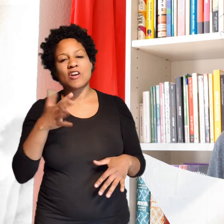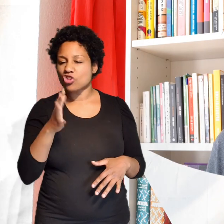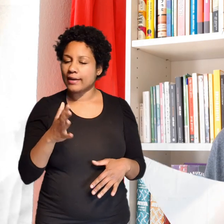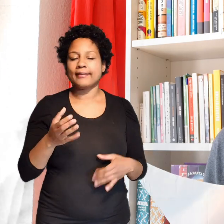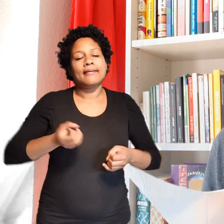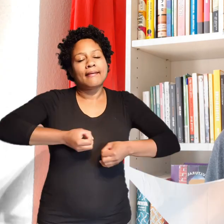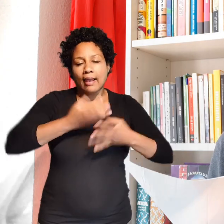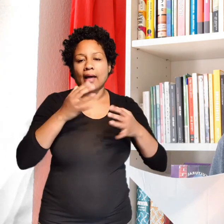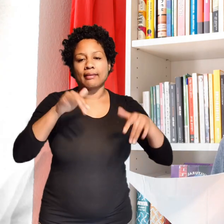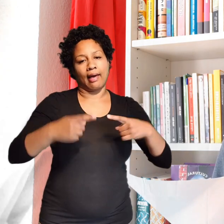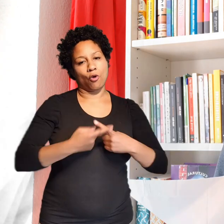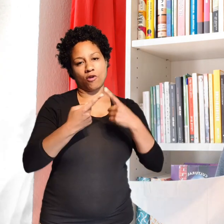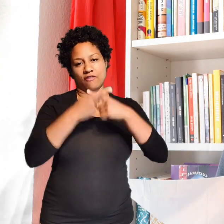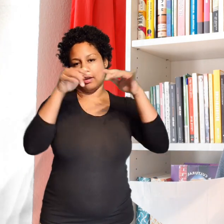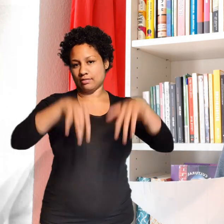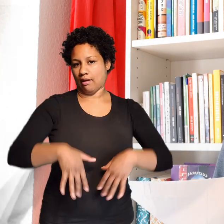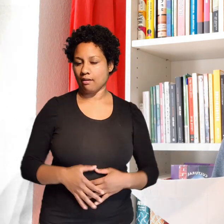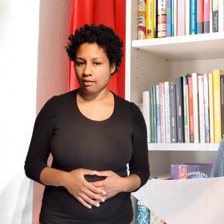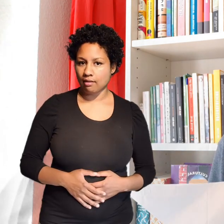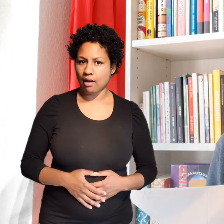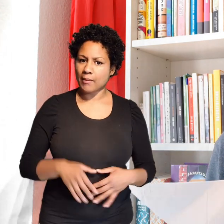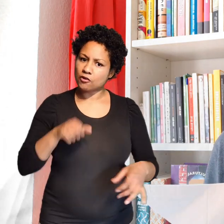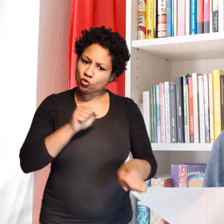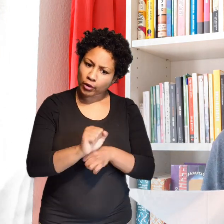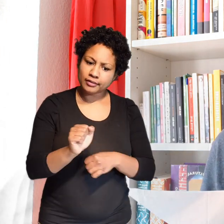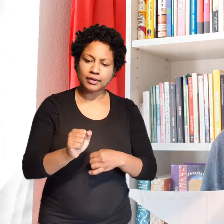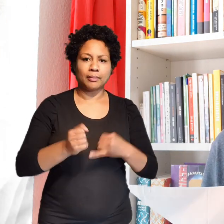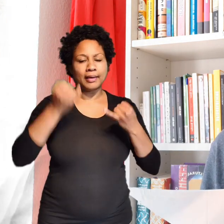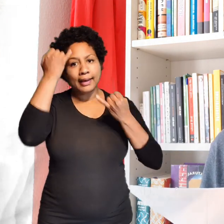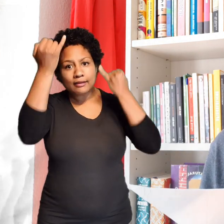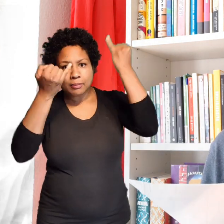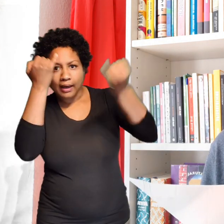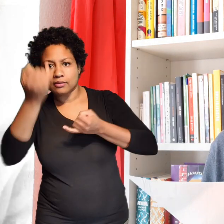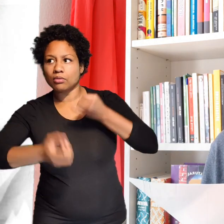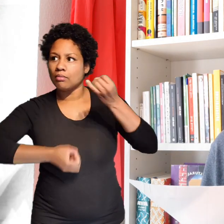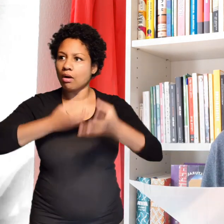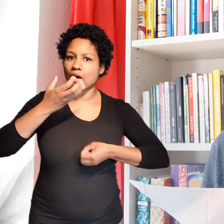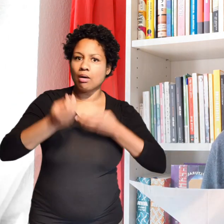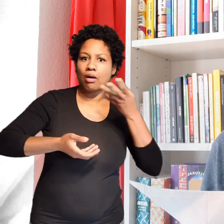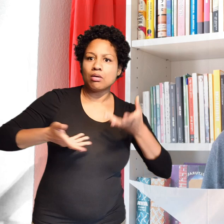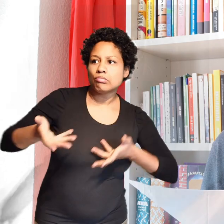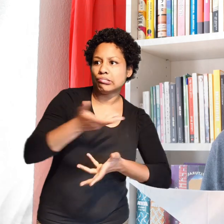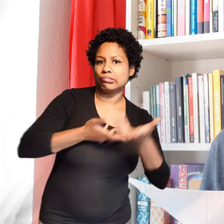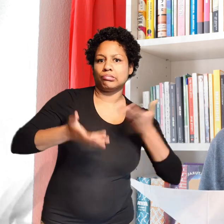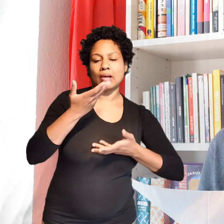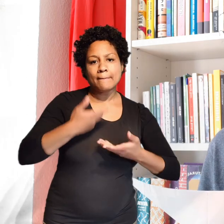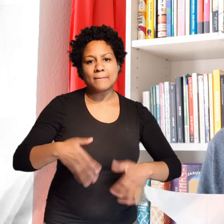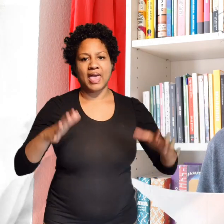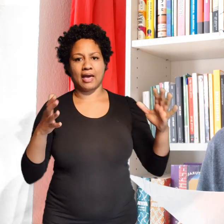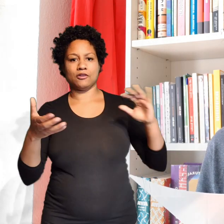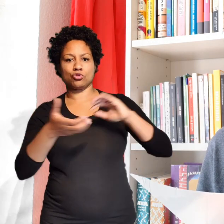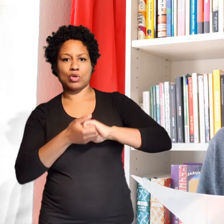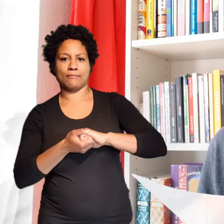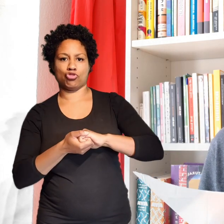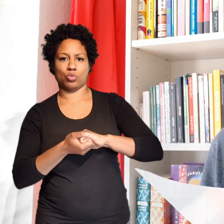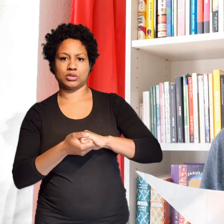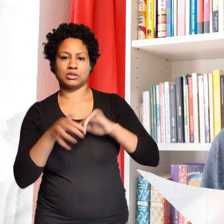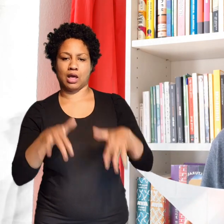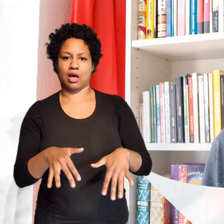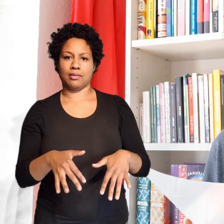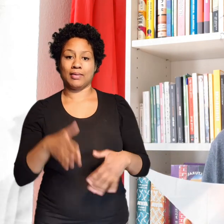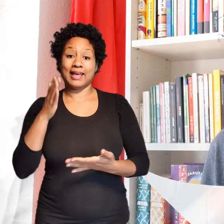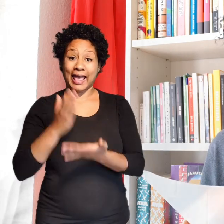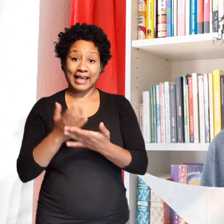Brüche und Konflikte, aber sie bot eine Inspiration für weitere Zusammenschlüsse. Ende